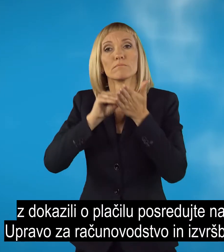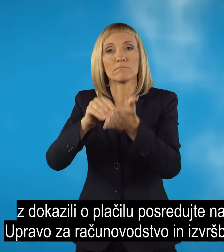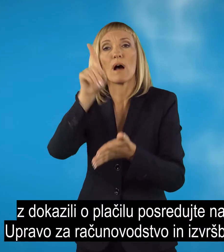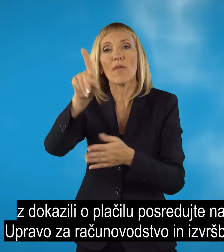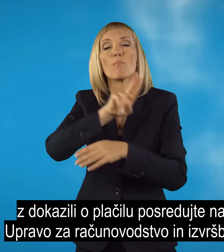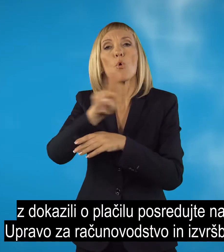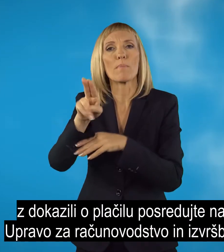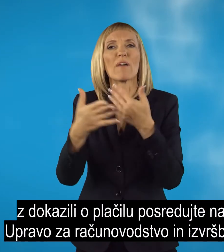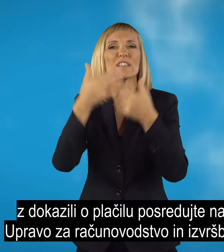in izvršbo.